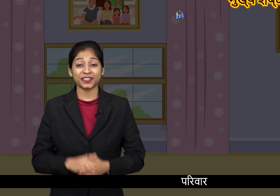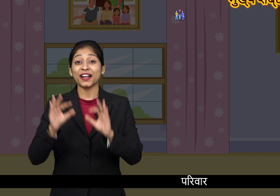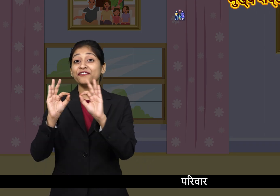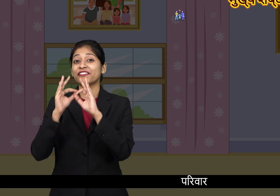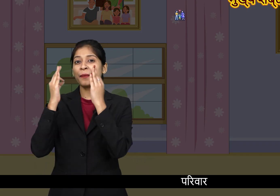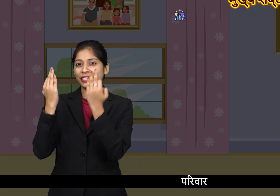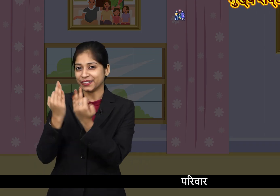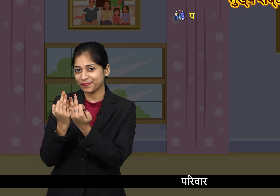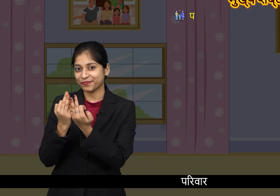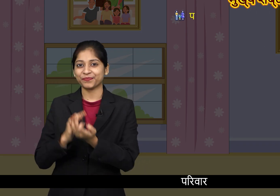परिवार,